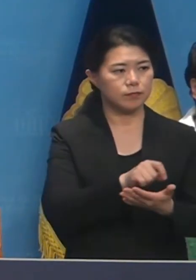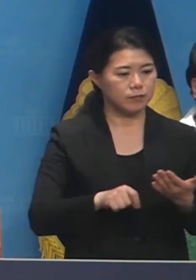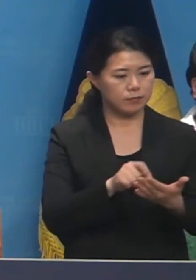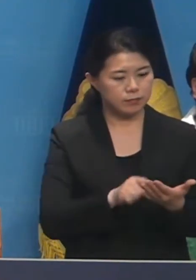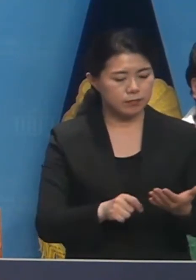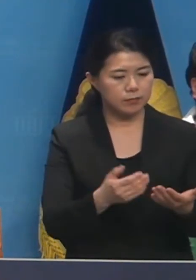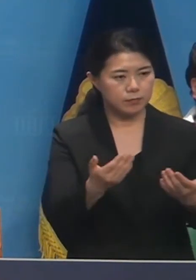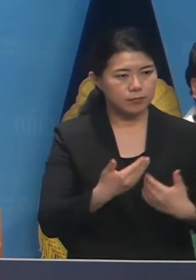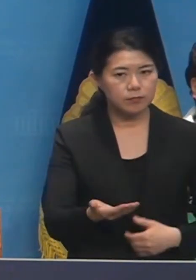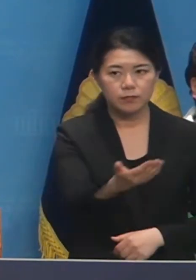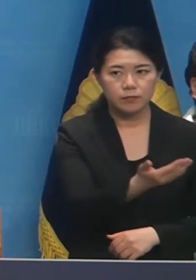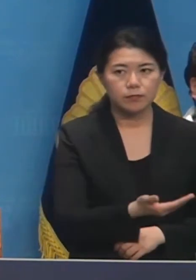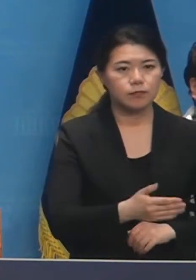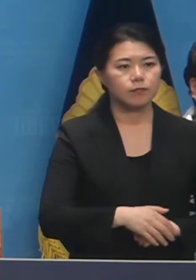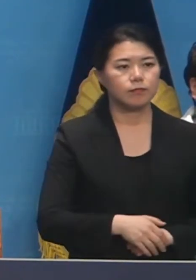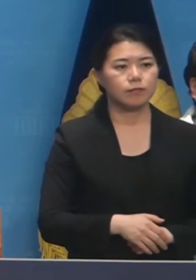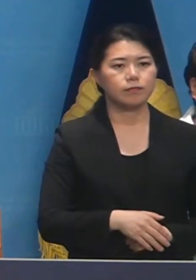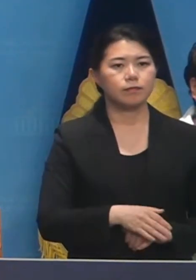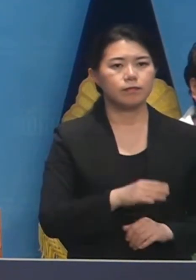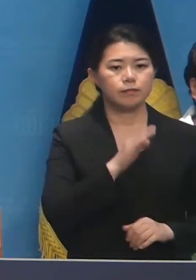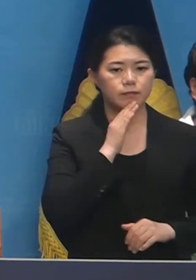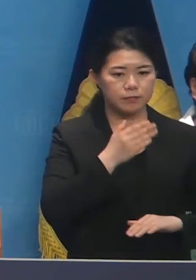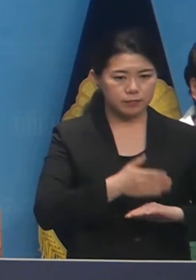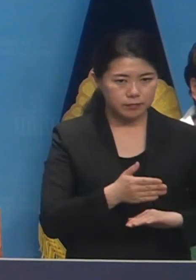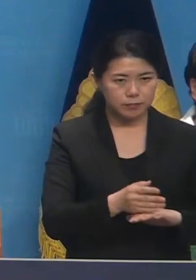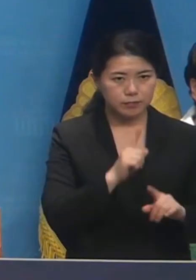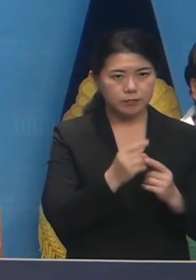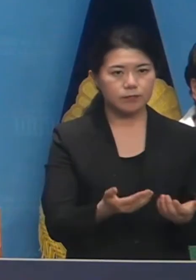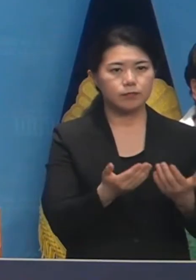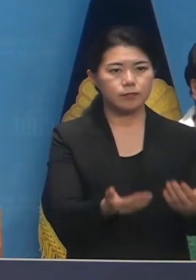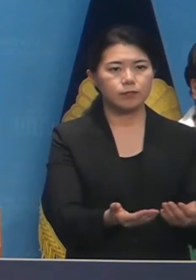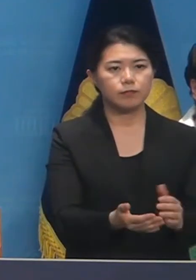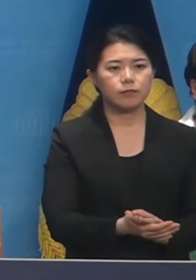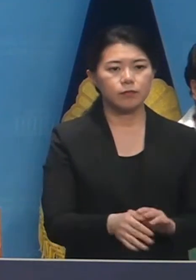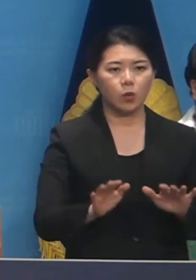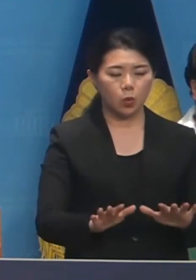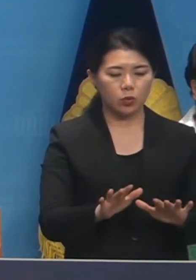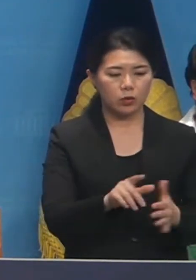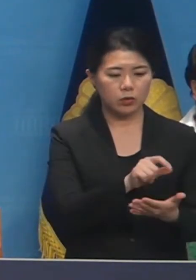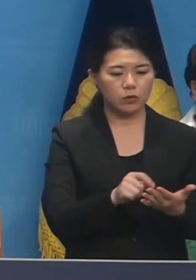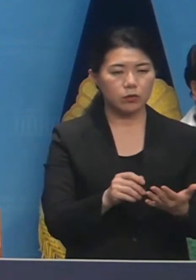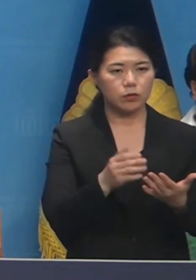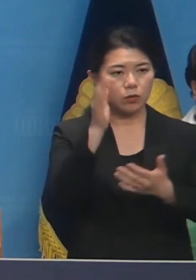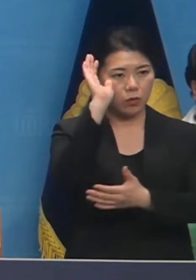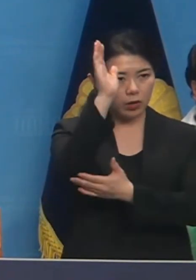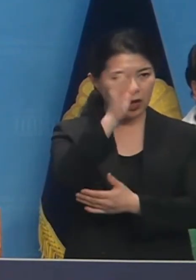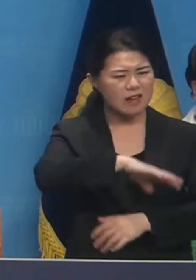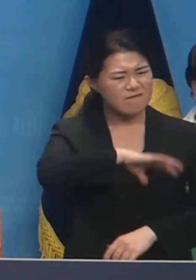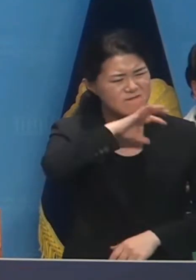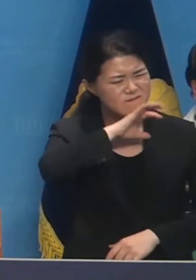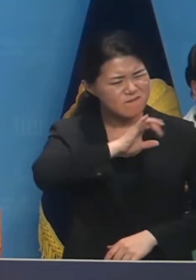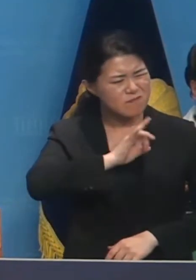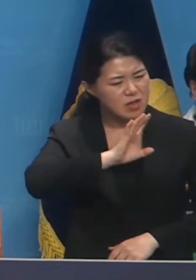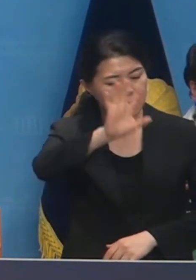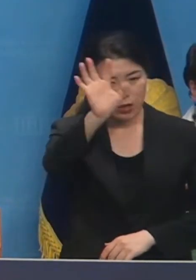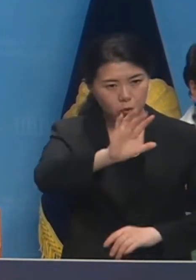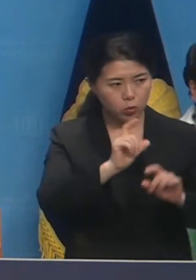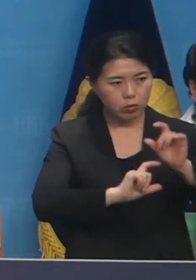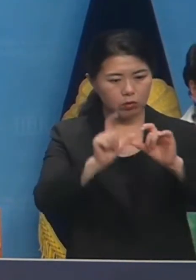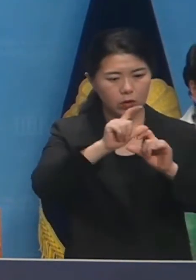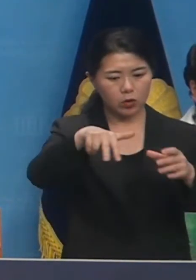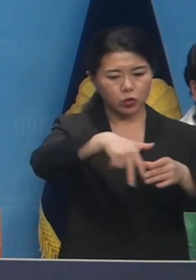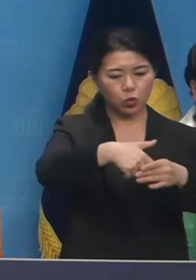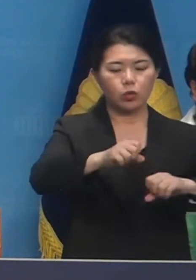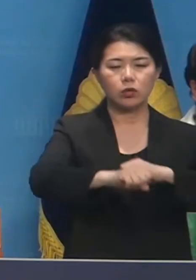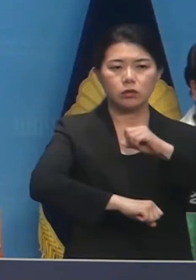우리 기자님들께 깊은 감사의 말씀을 드립니다. 오늘 기자회견은 단순한 항의가 아니라